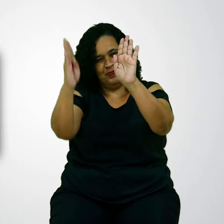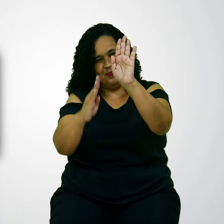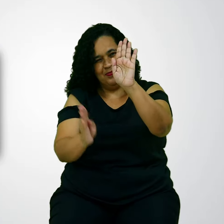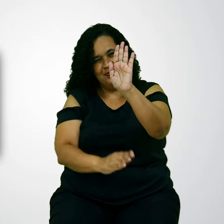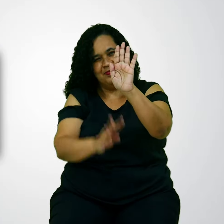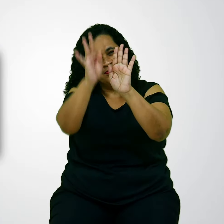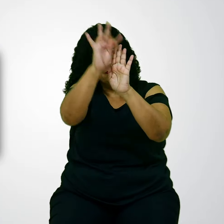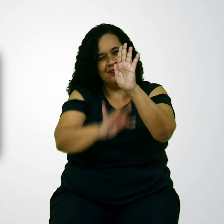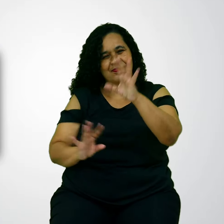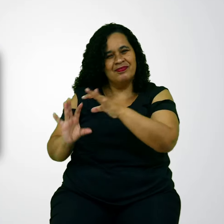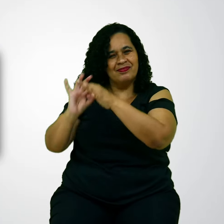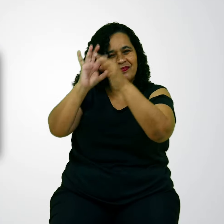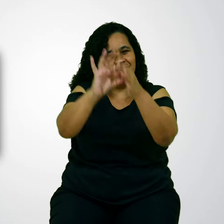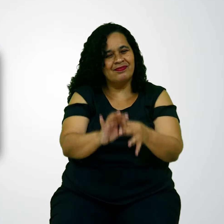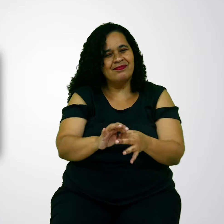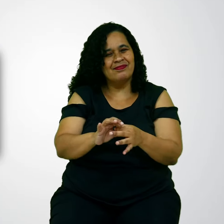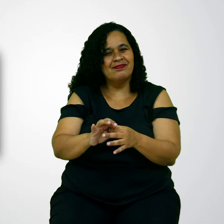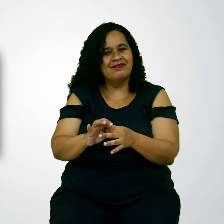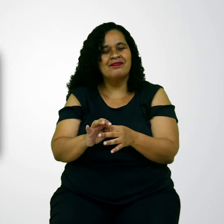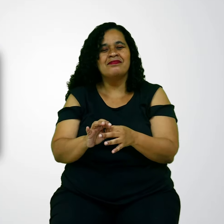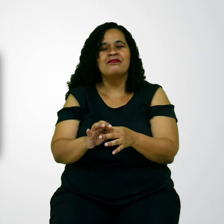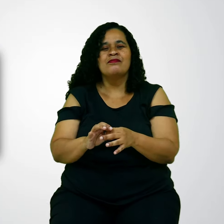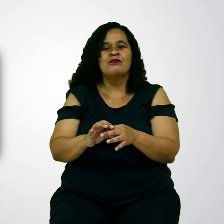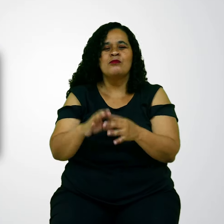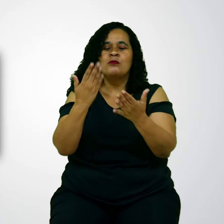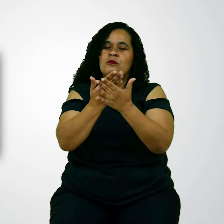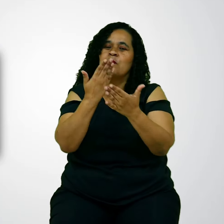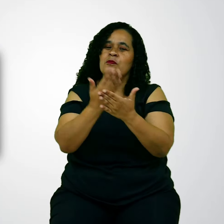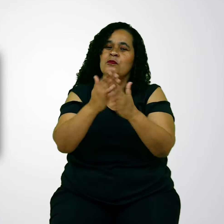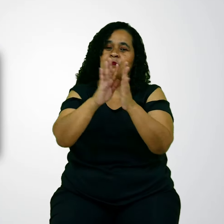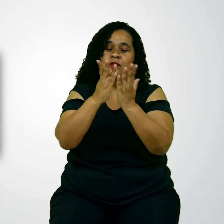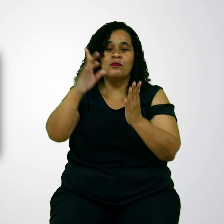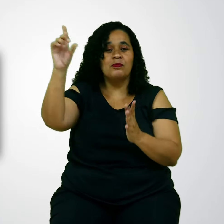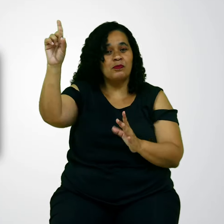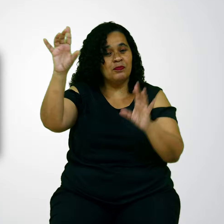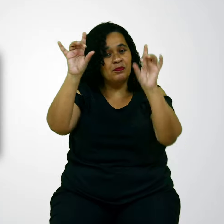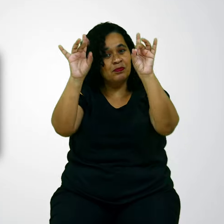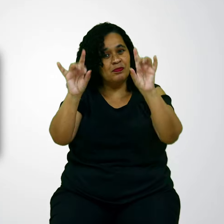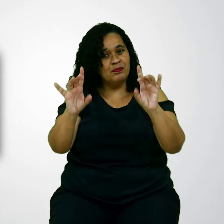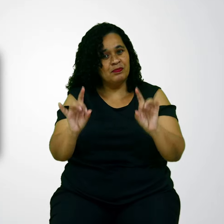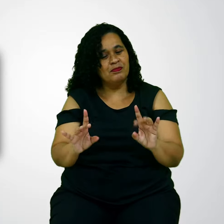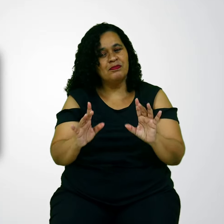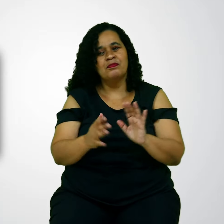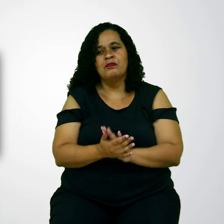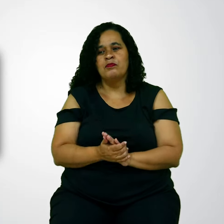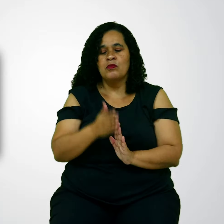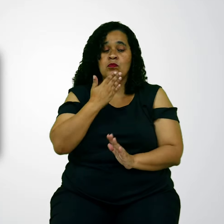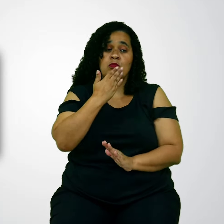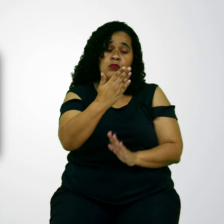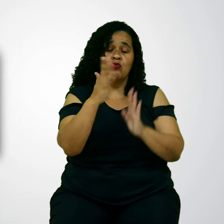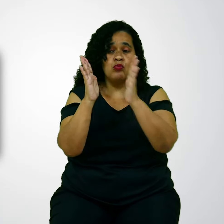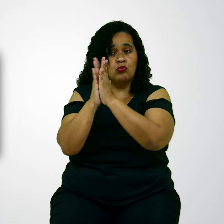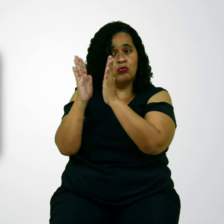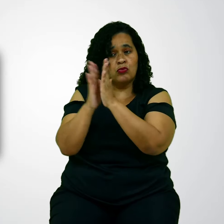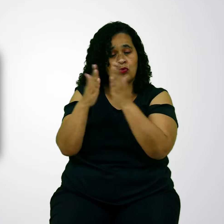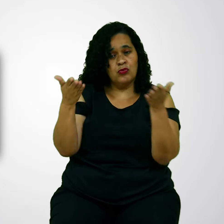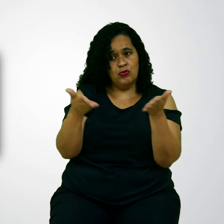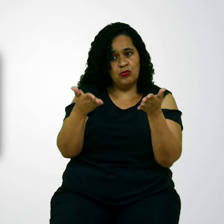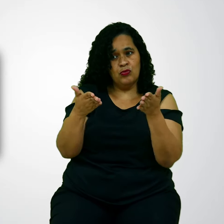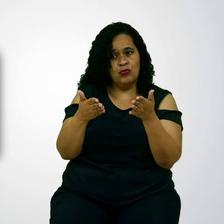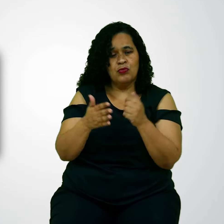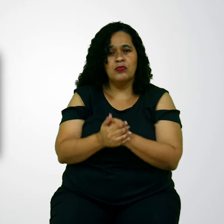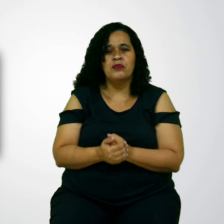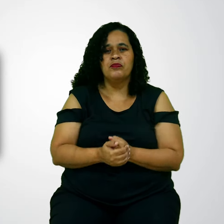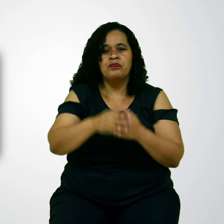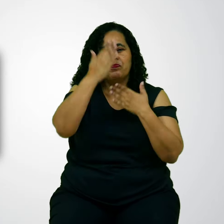Feminina, Escola Bíblica Especial, enfim, todos eles. E é isso, pastor. O senhor faz uma oração para a gente finalizar? Sim. Quero agradecer a Deus